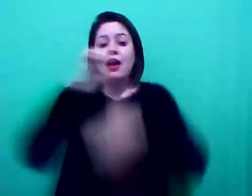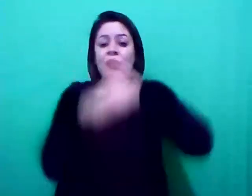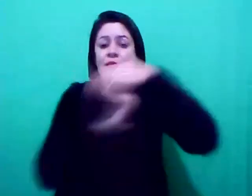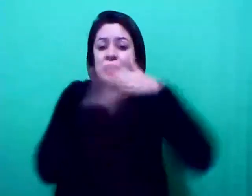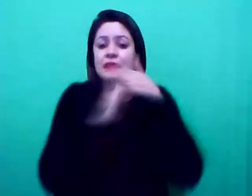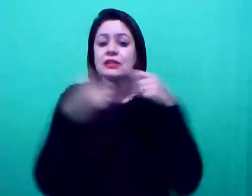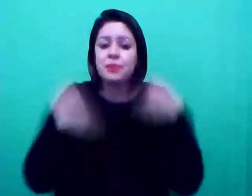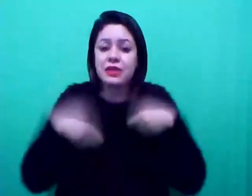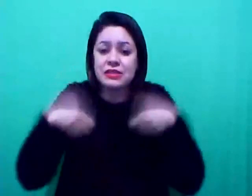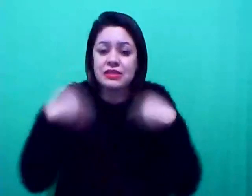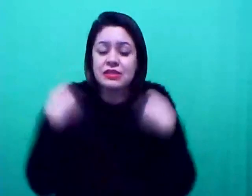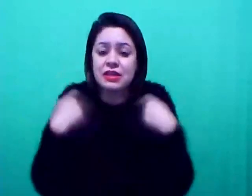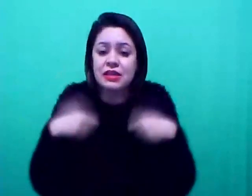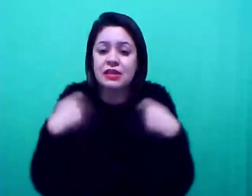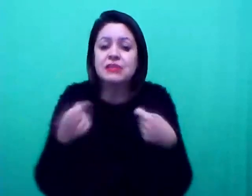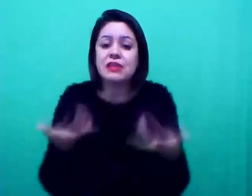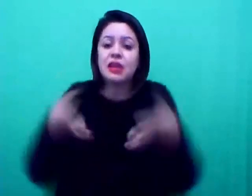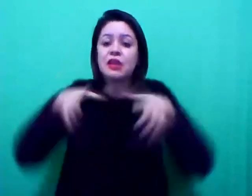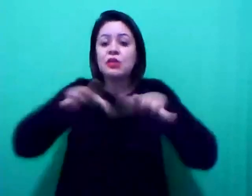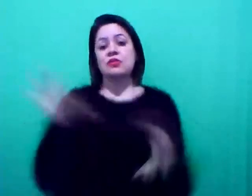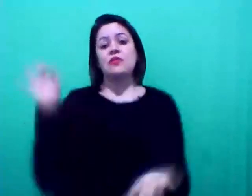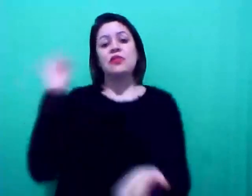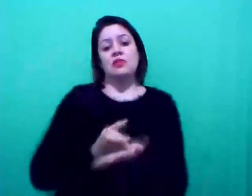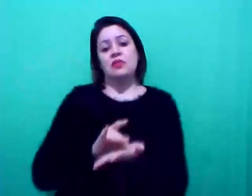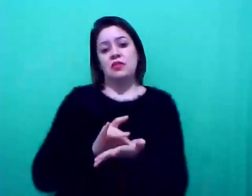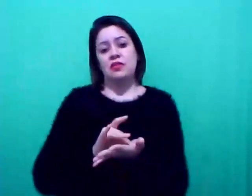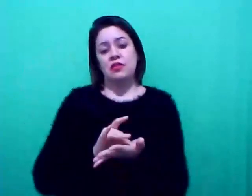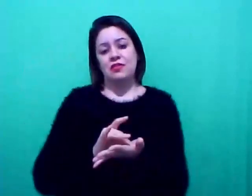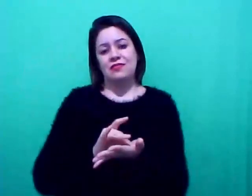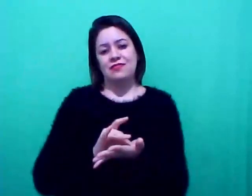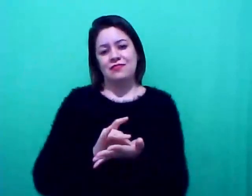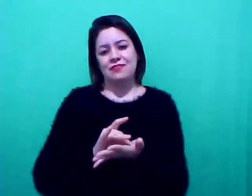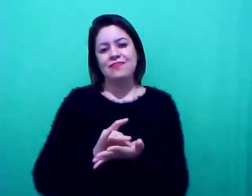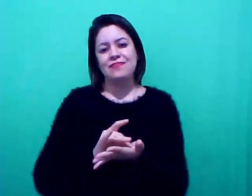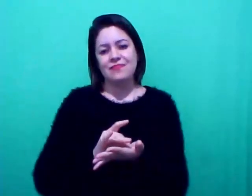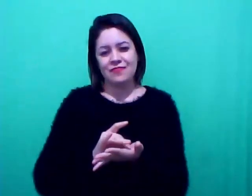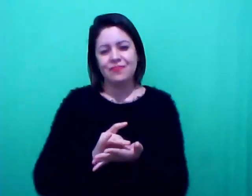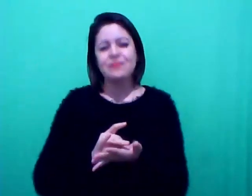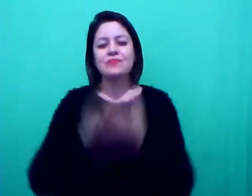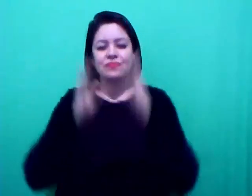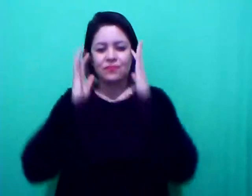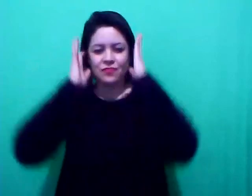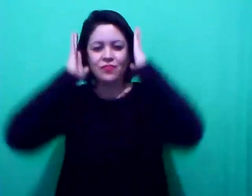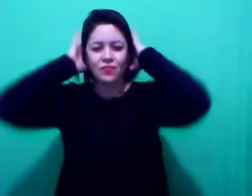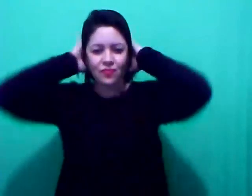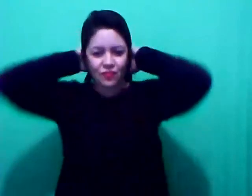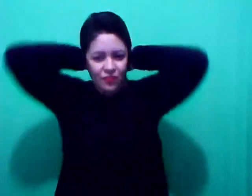As pessoas precisam aprender, independente dentro da empresa ou dentro da escola, para que tenha essa inclusão real,